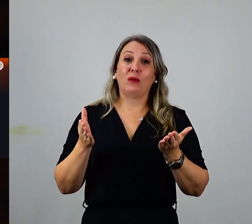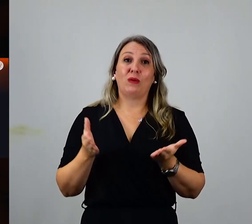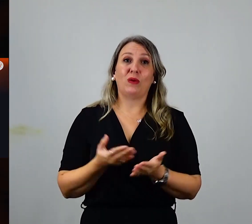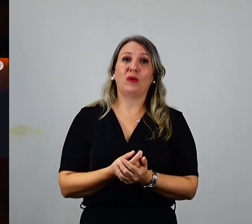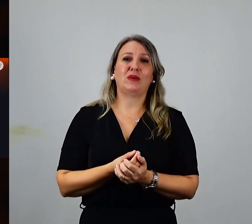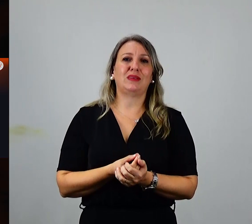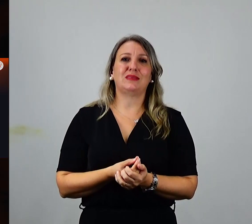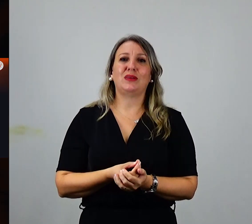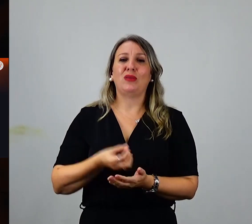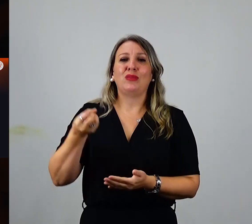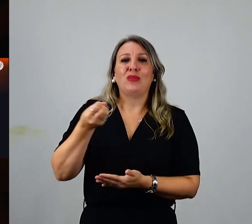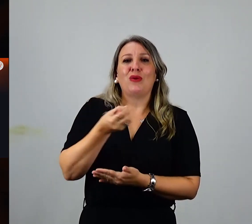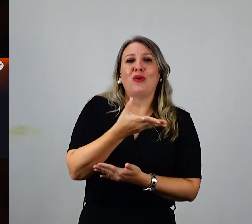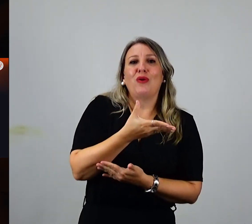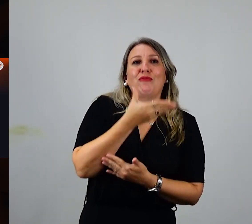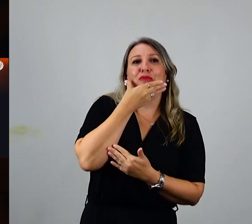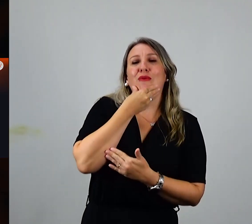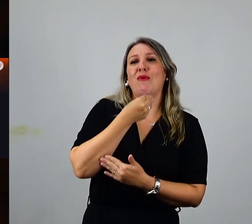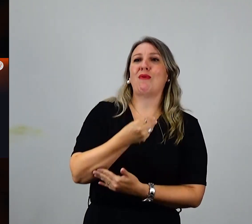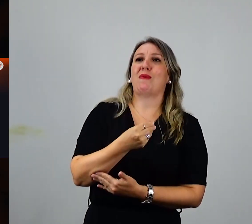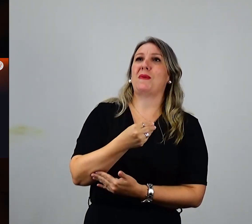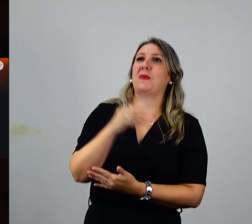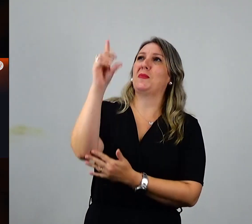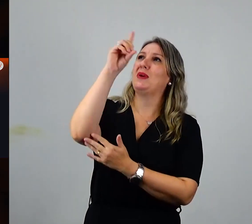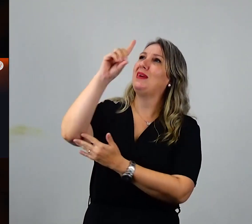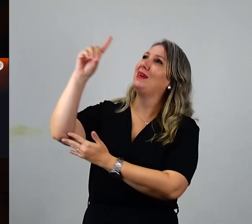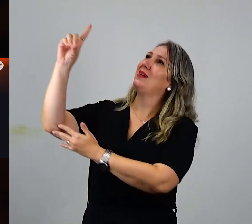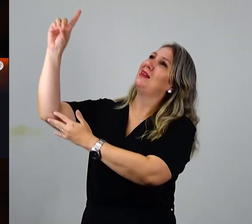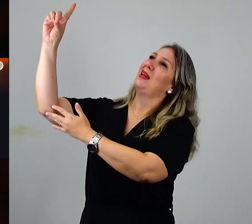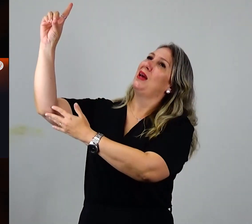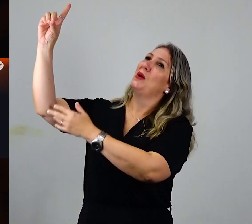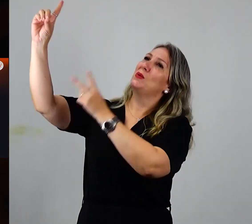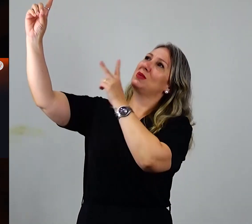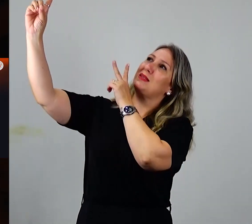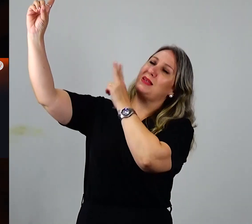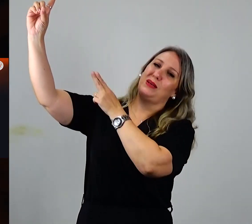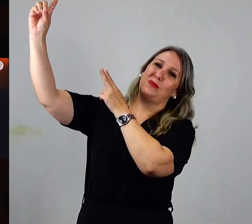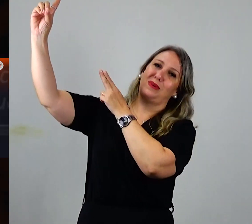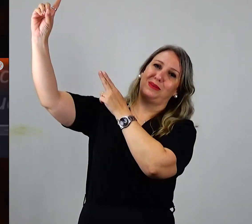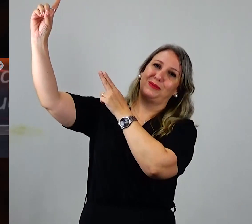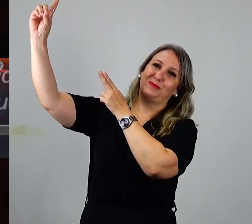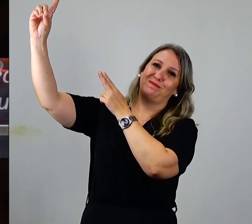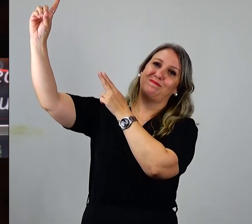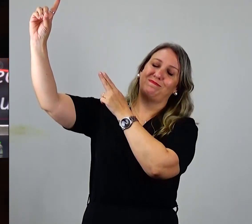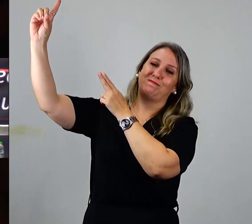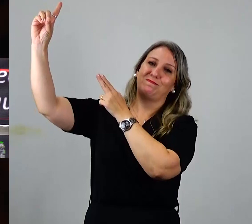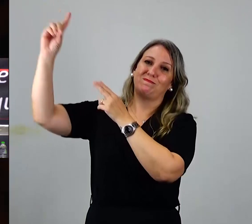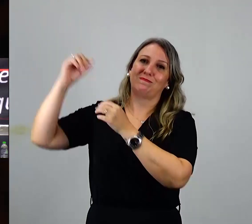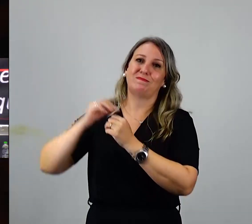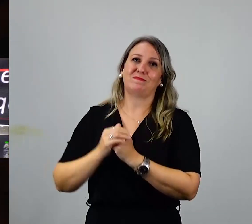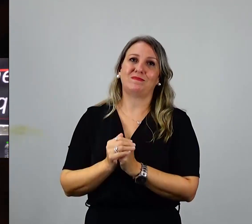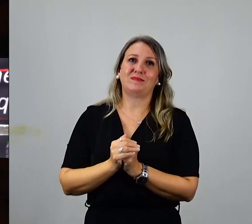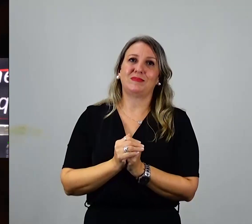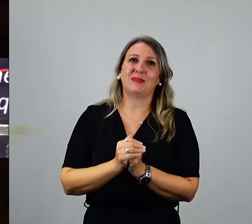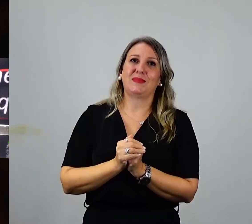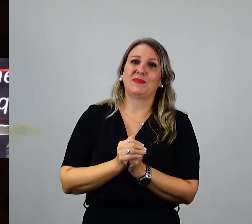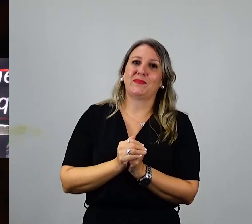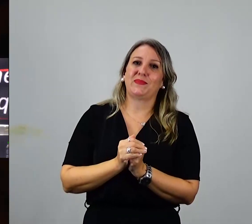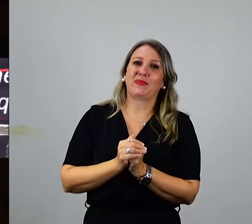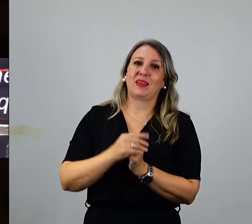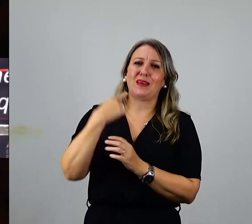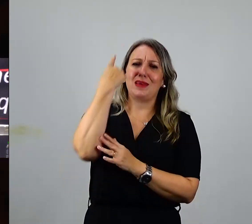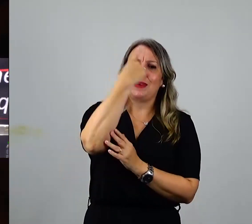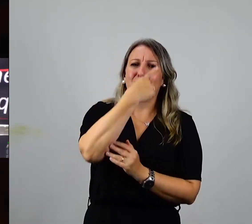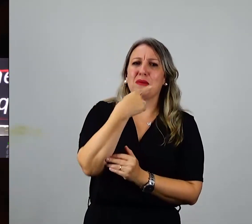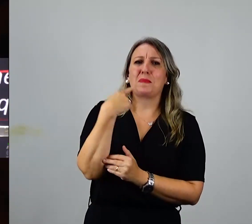conhecimento, segundo a imagem daquele que o criou. A sua imagem está sendo